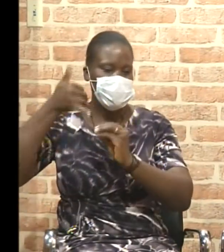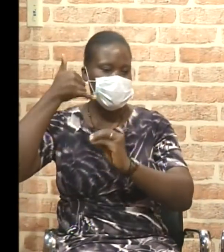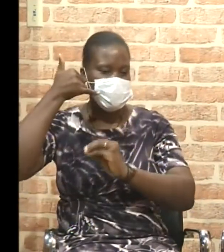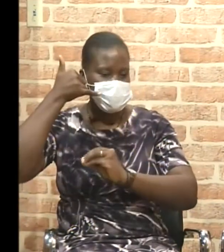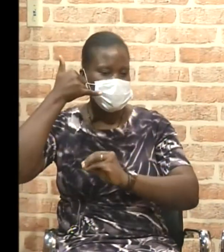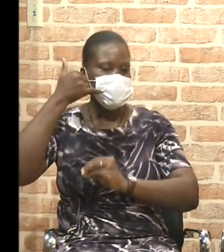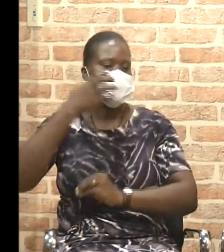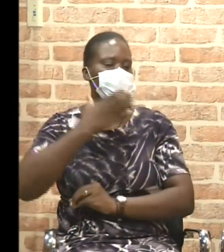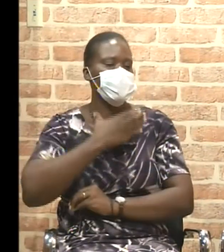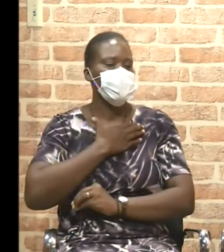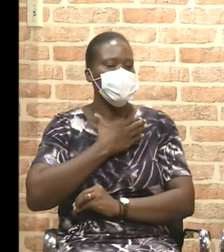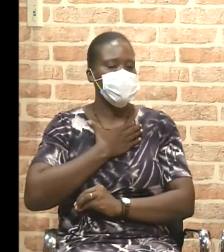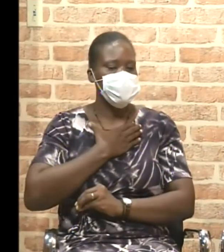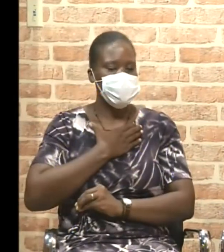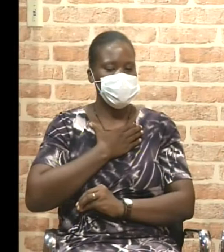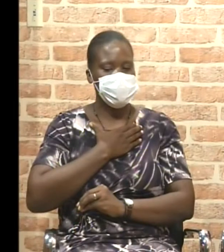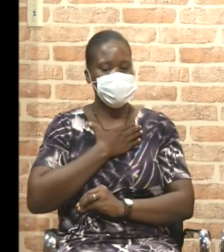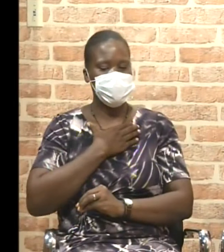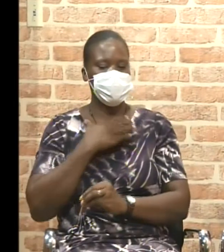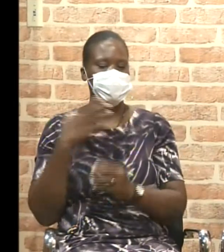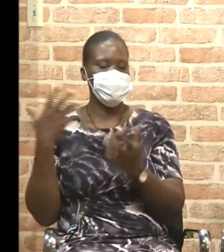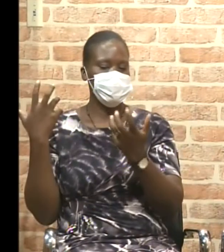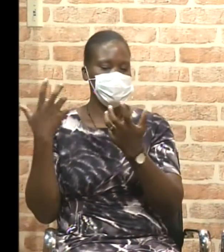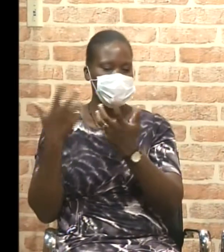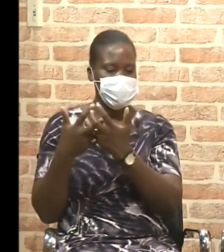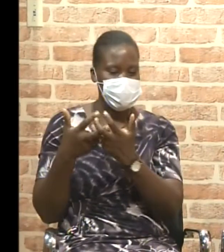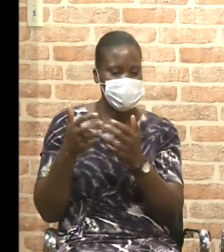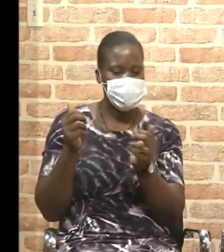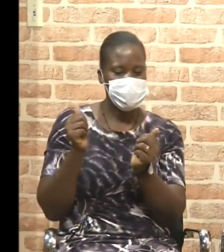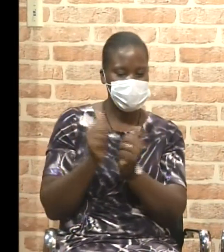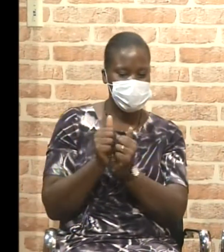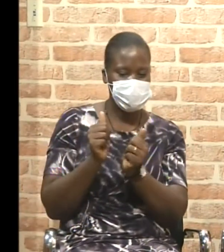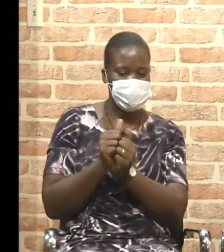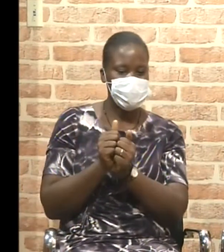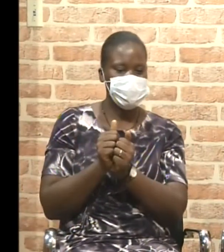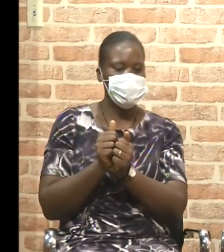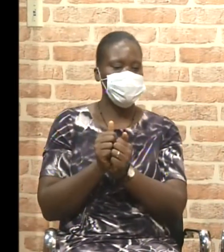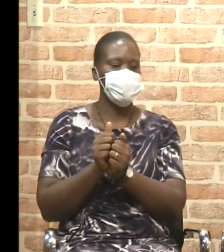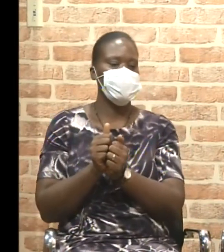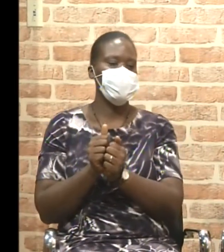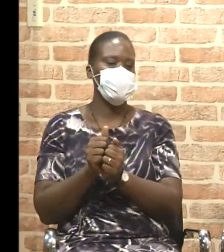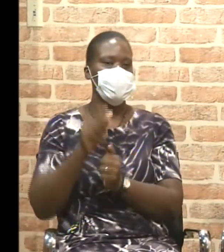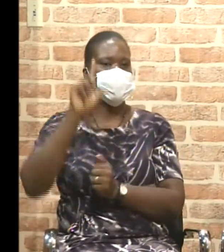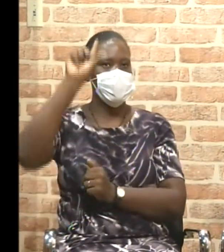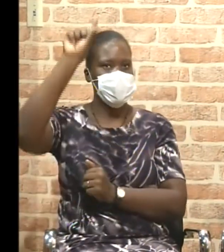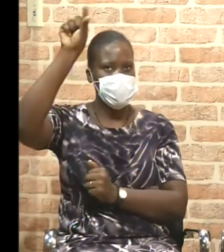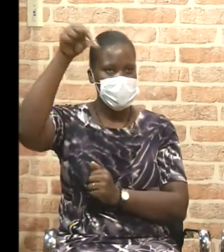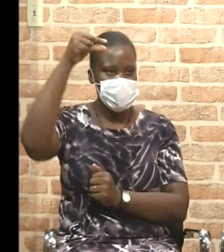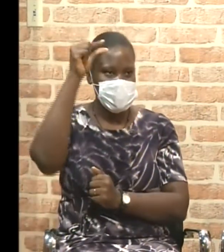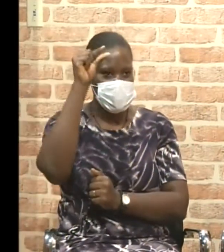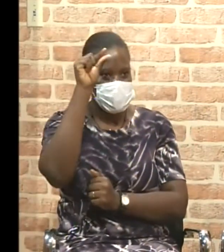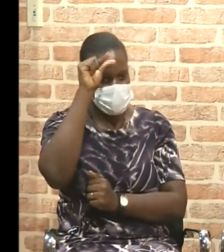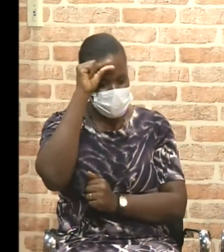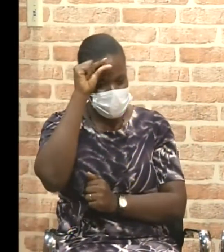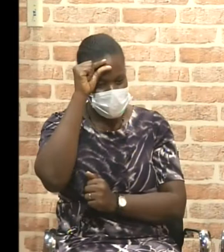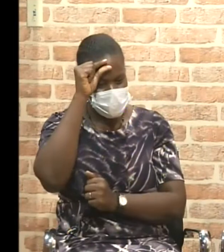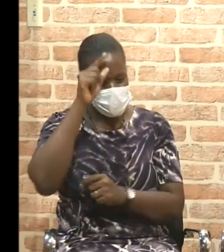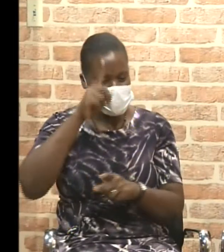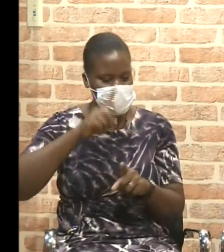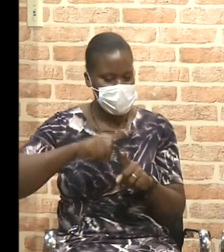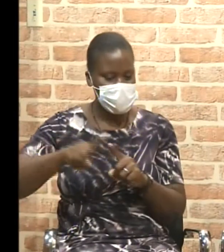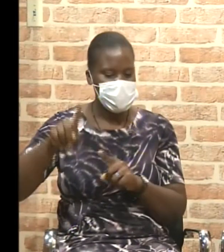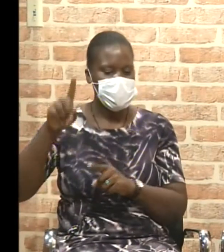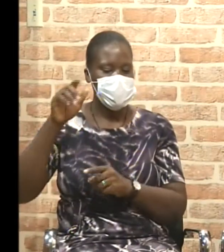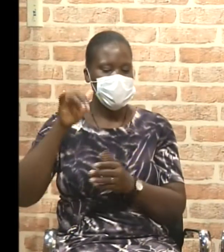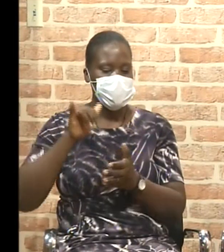avec le commissaire gouvernement pour être capable justement parce qu'il y a un problème et que Fox c'est commissaire gouvernement, mais c'est un monde qui est très ouvert. Donc, il pour